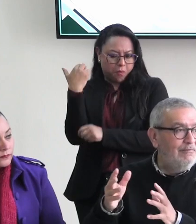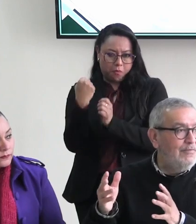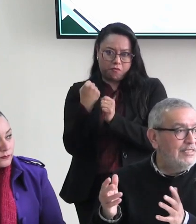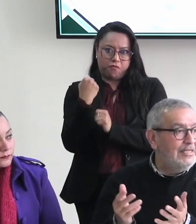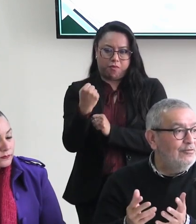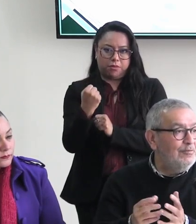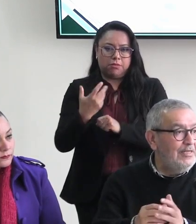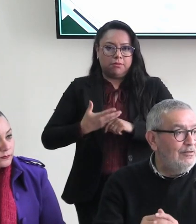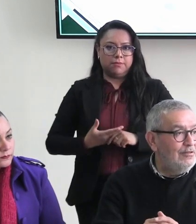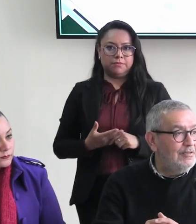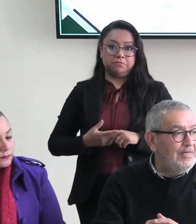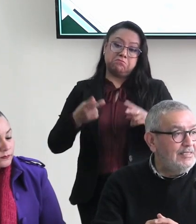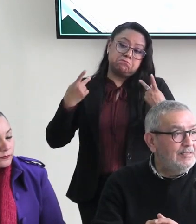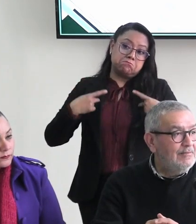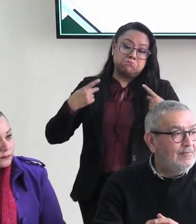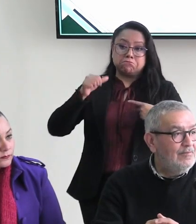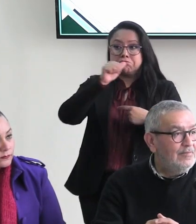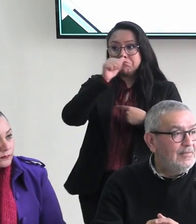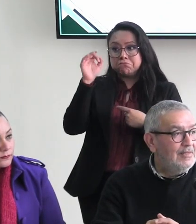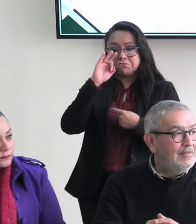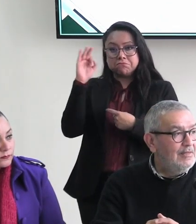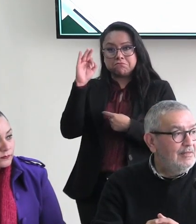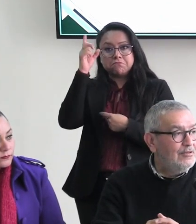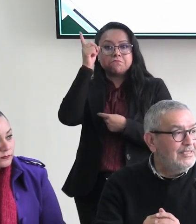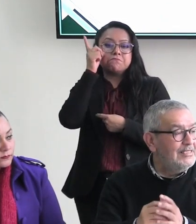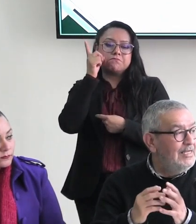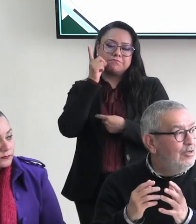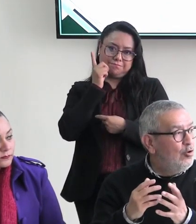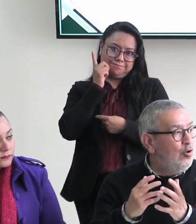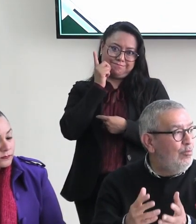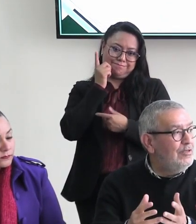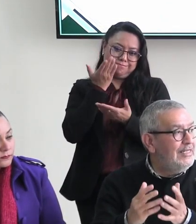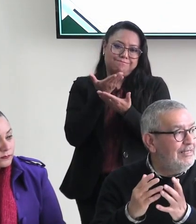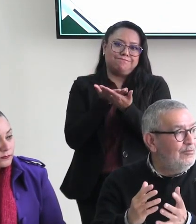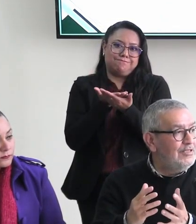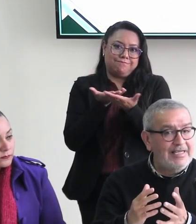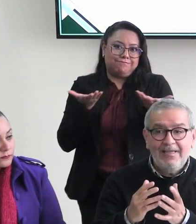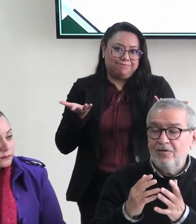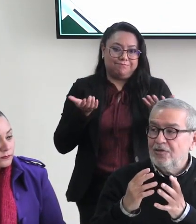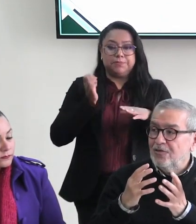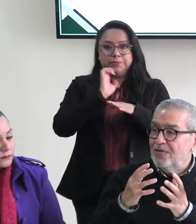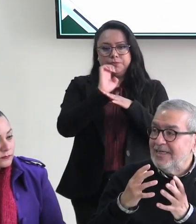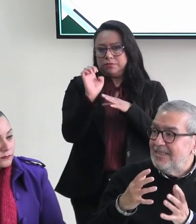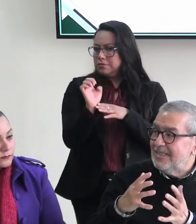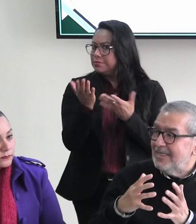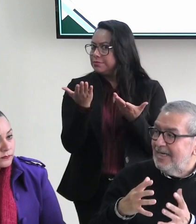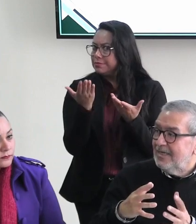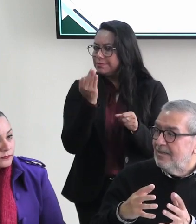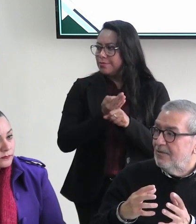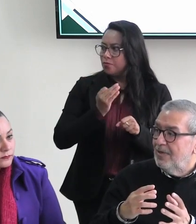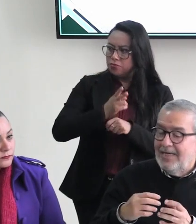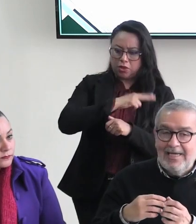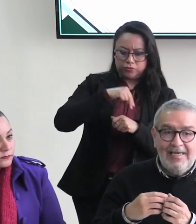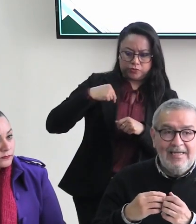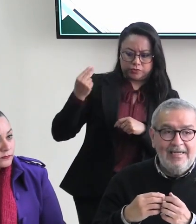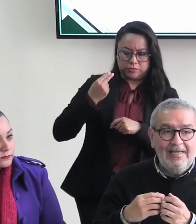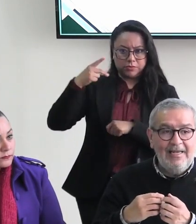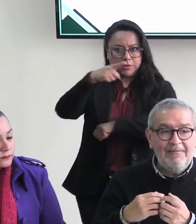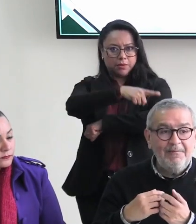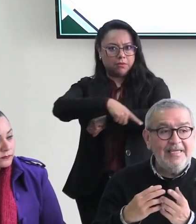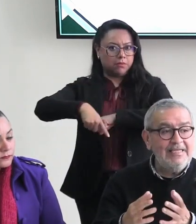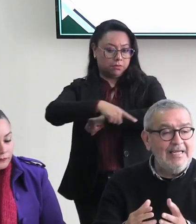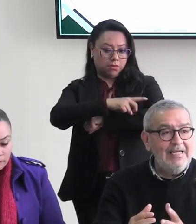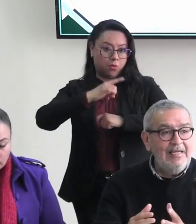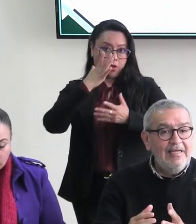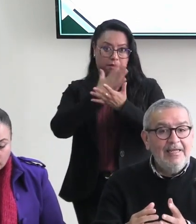Y están durmiendo los demás. Entonces, ¿cómo tenemos no solo que diseñar